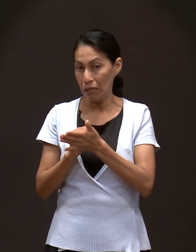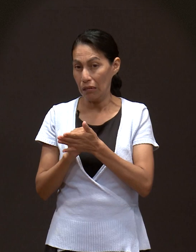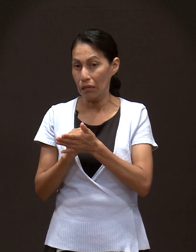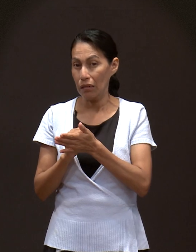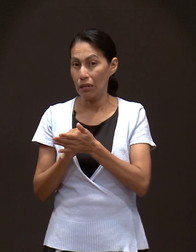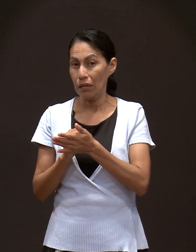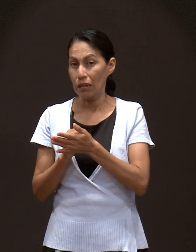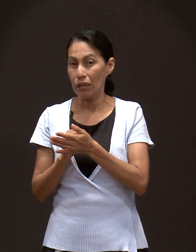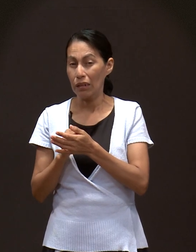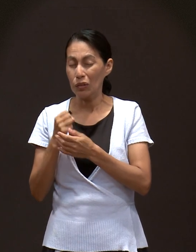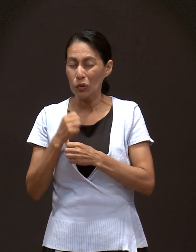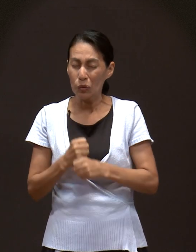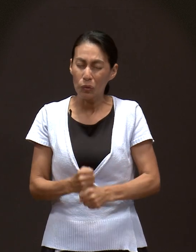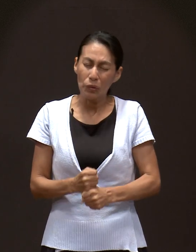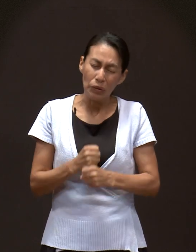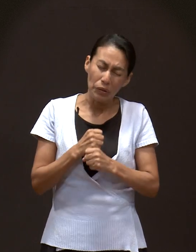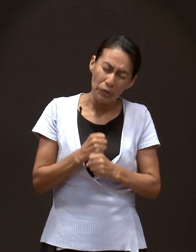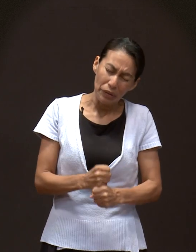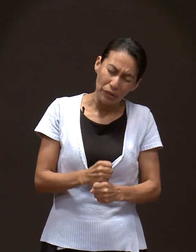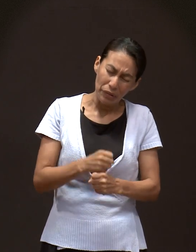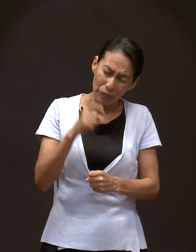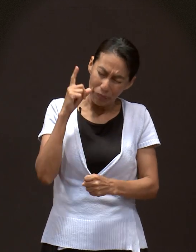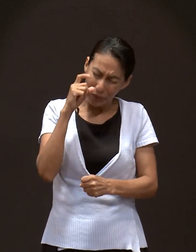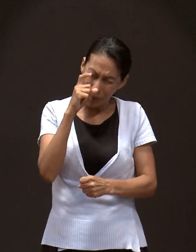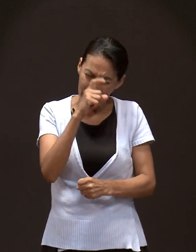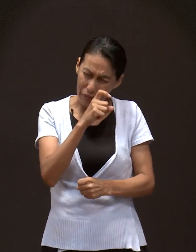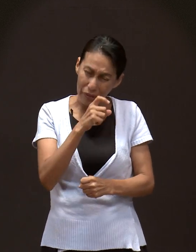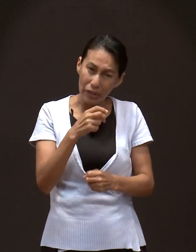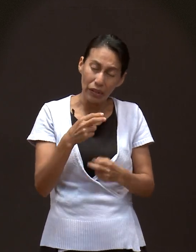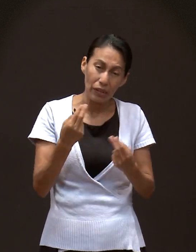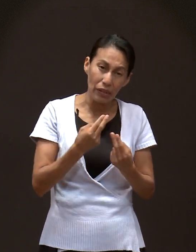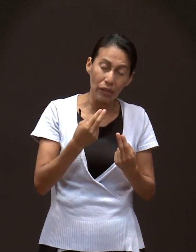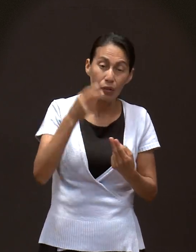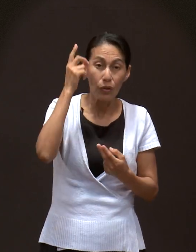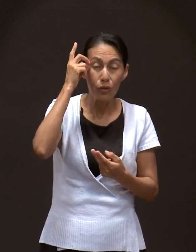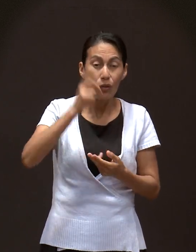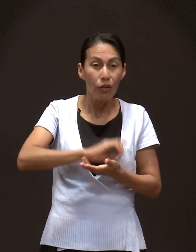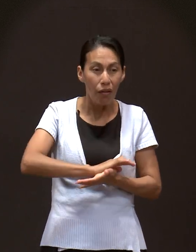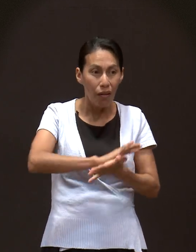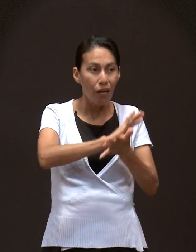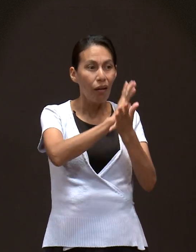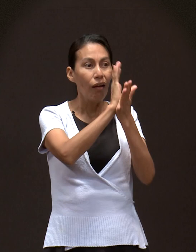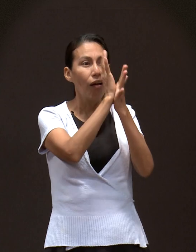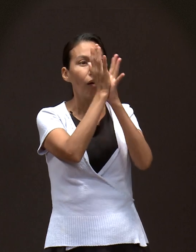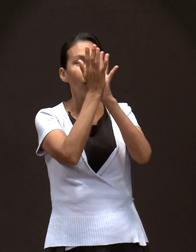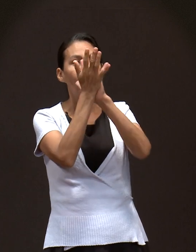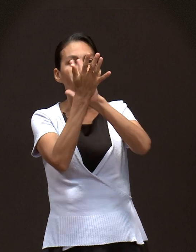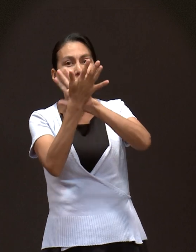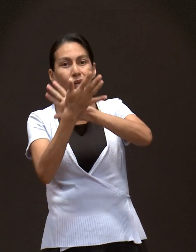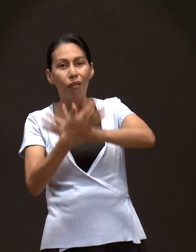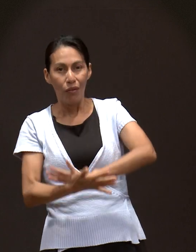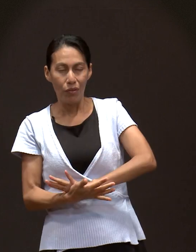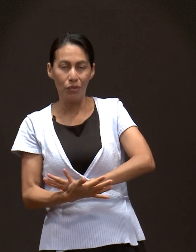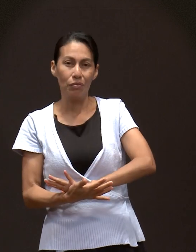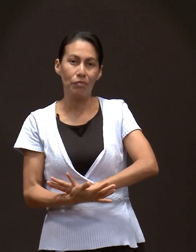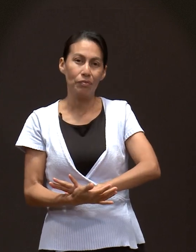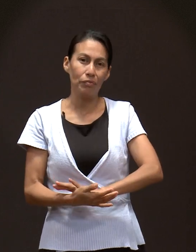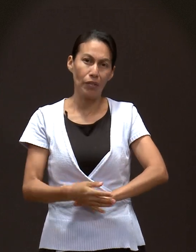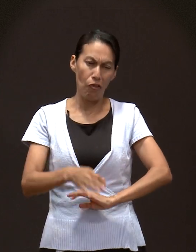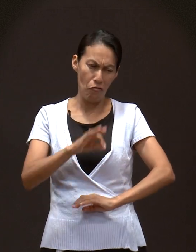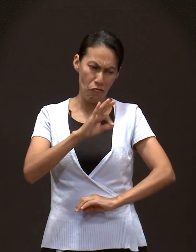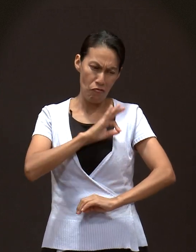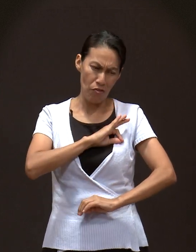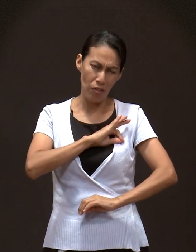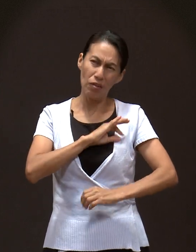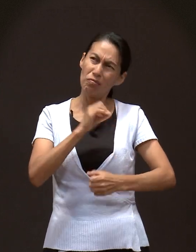crisoles, Dios a veces necesitamos pasar por ese crisol, por ese medio de transformación, porque es la manera